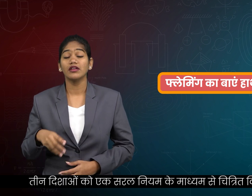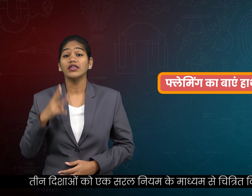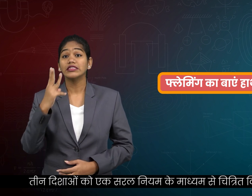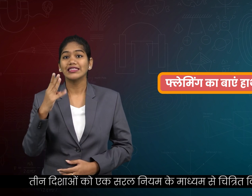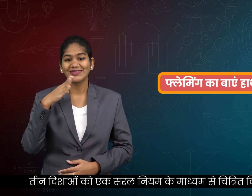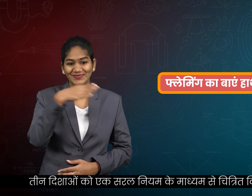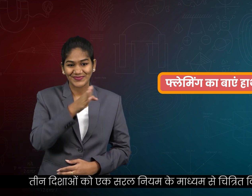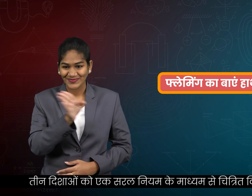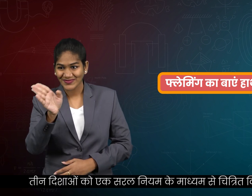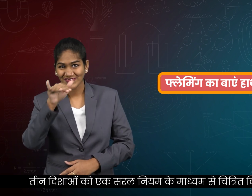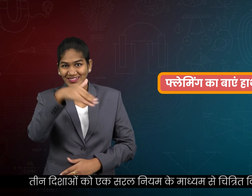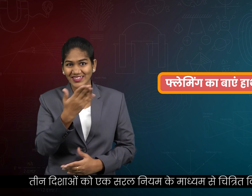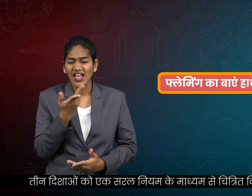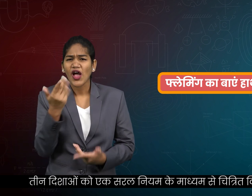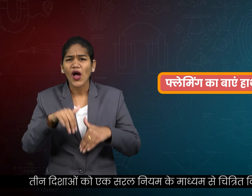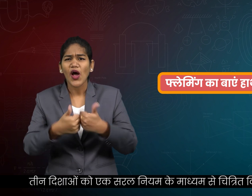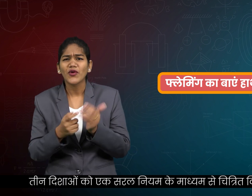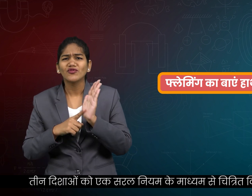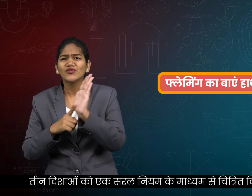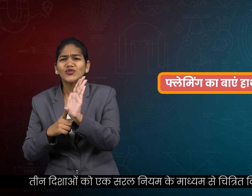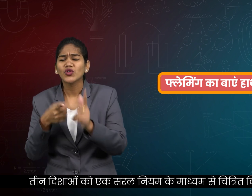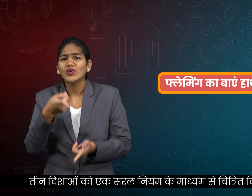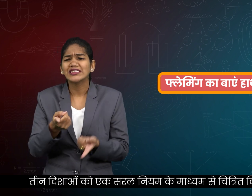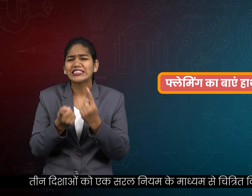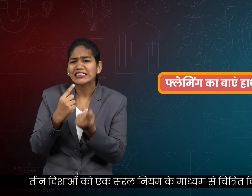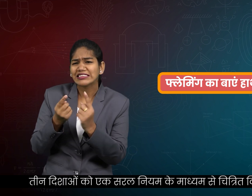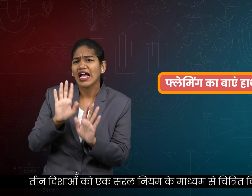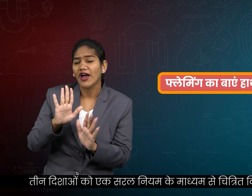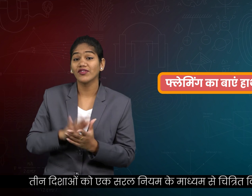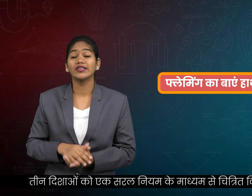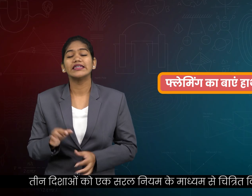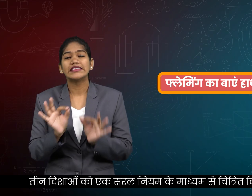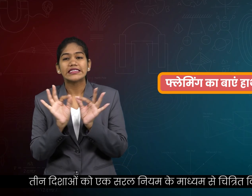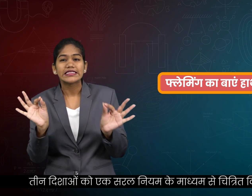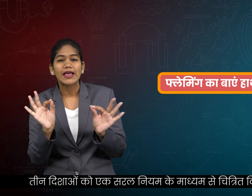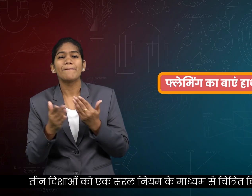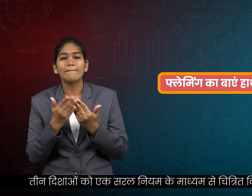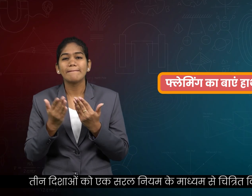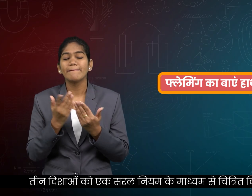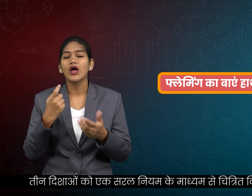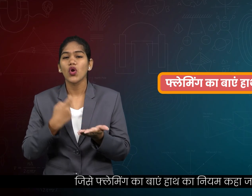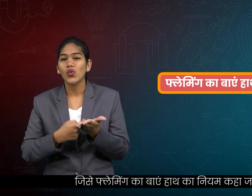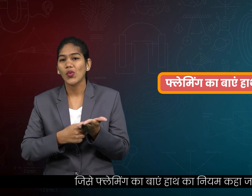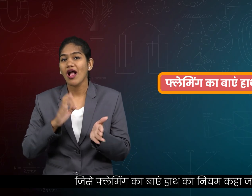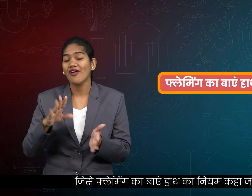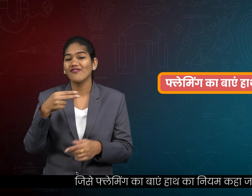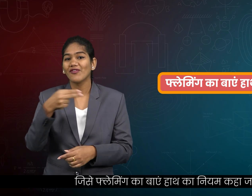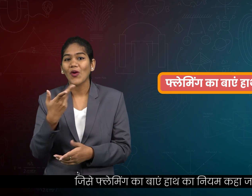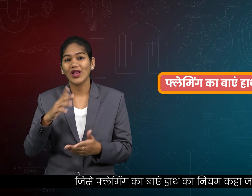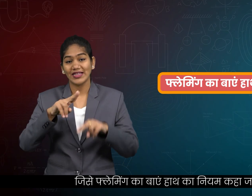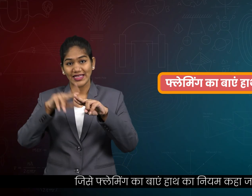तीन दिशाओं को एक सरल नियम के माध्यम से चित्रित किया जा सकता है,